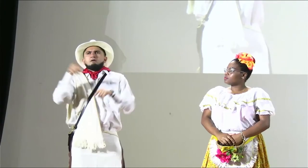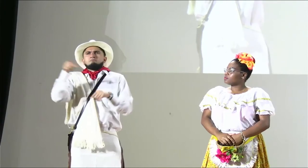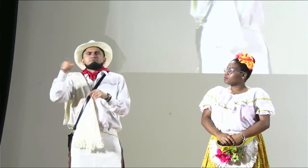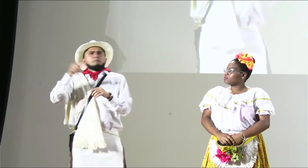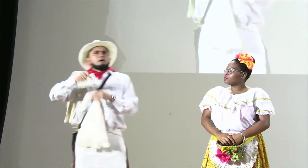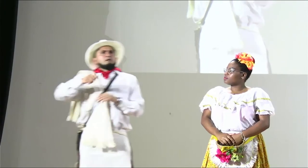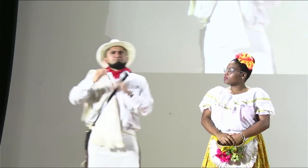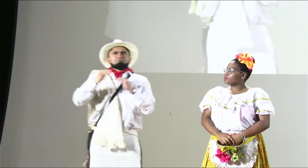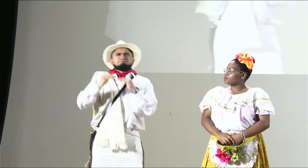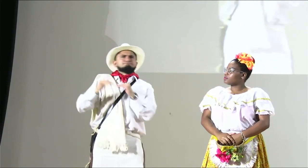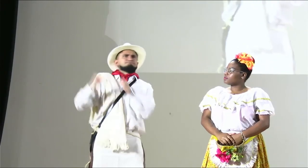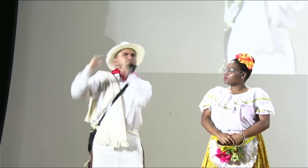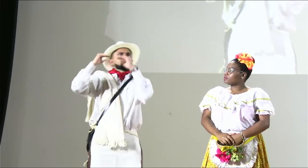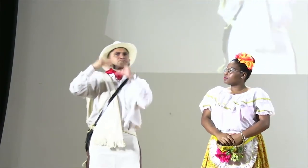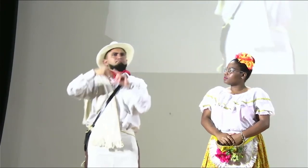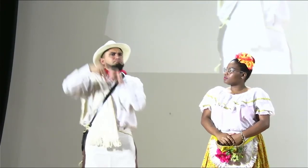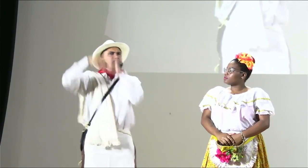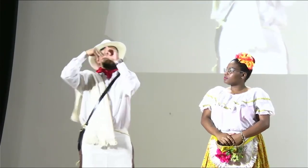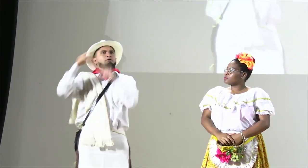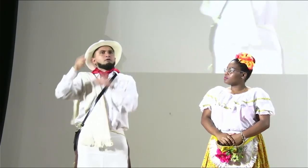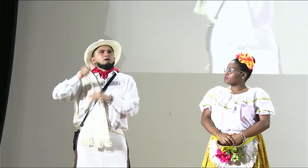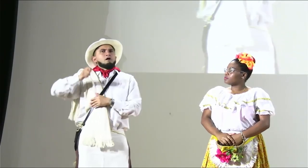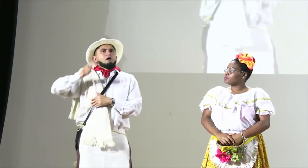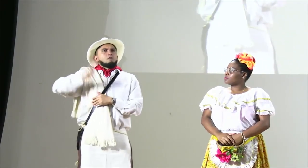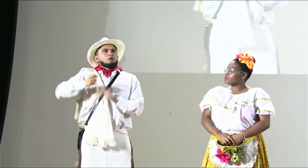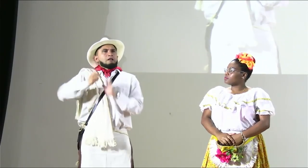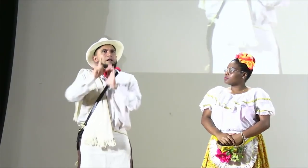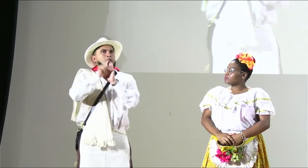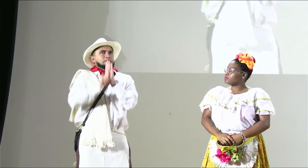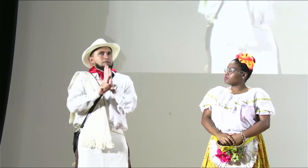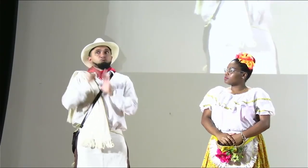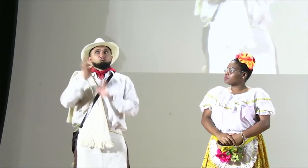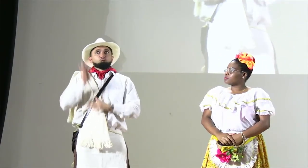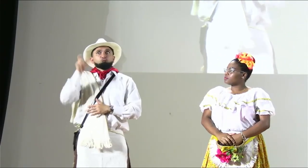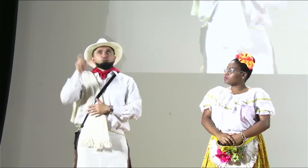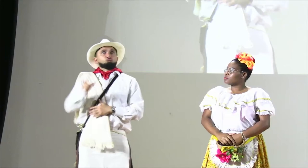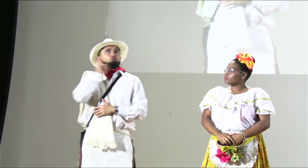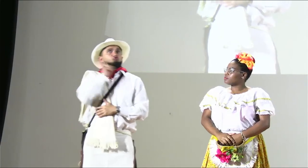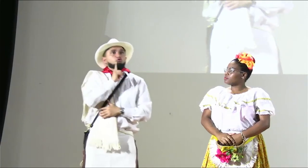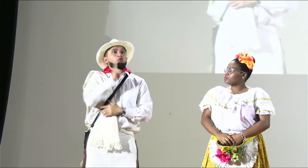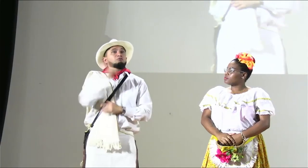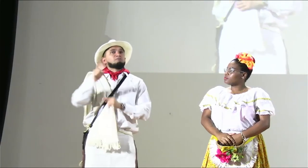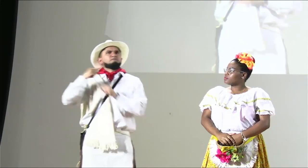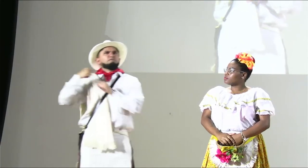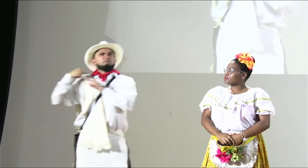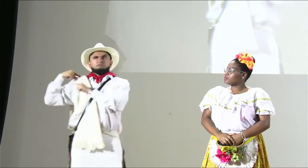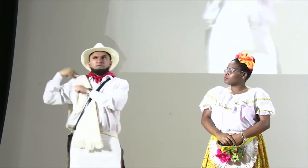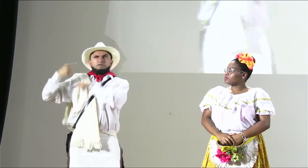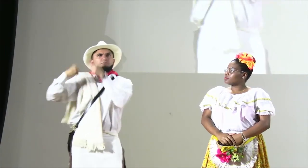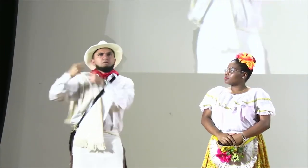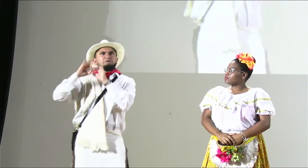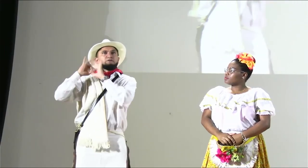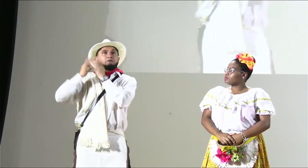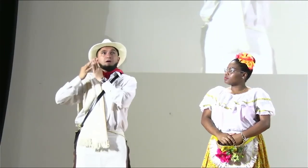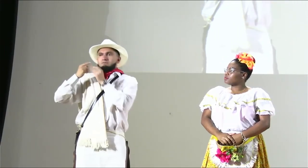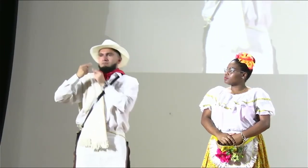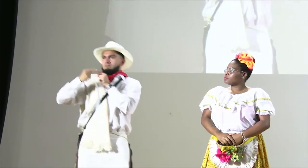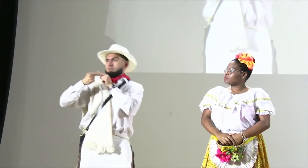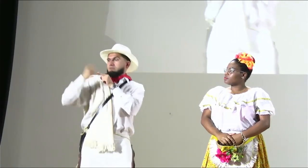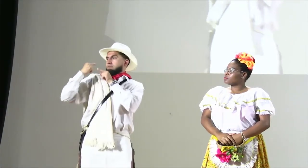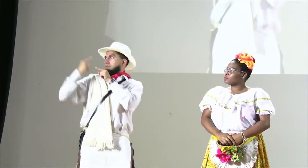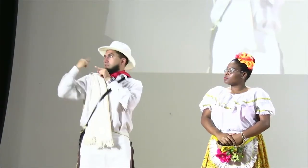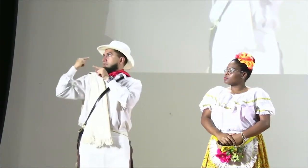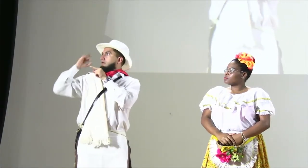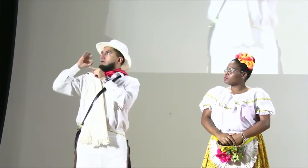de la planeación lingüística de allí y también tiene una maestría en leyes. Es una persona sorda y es su